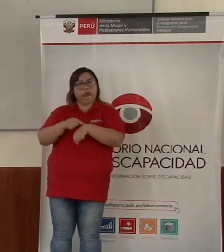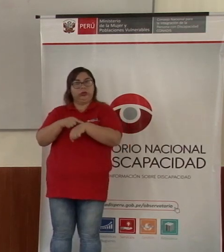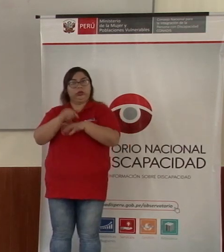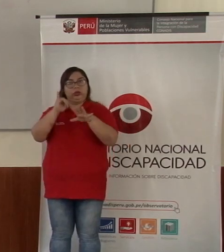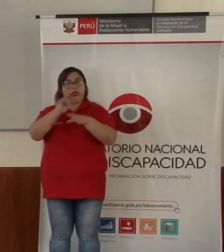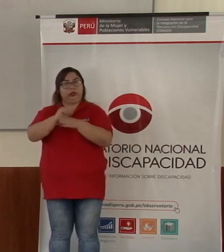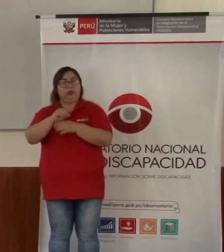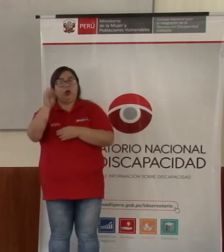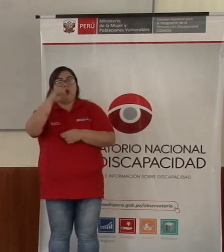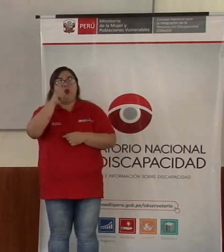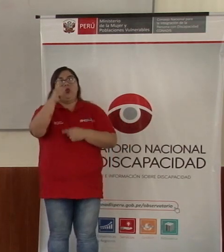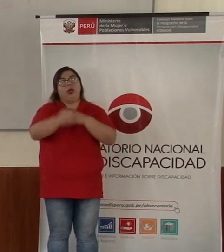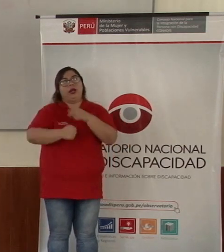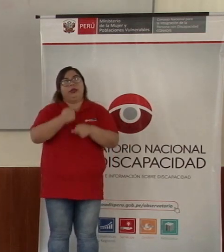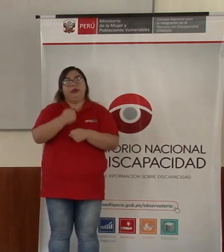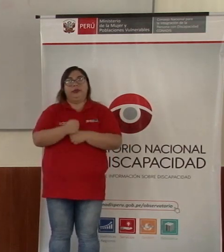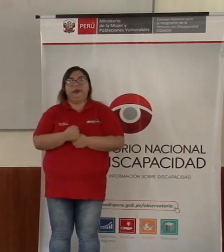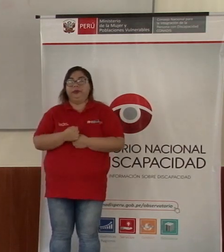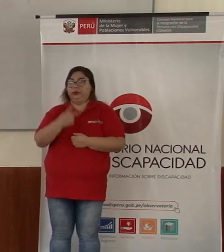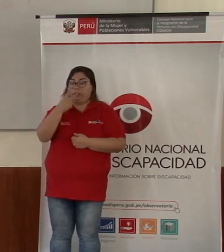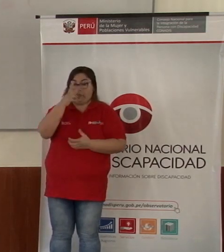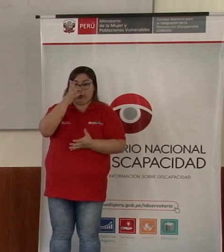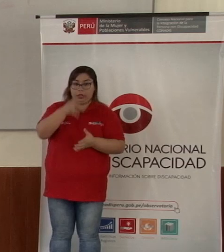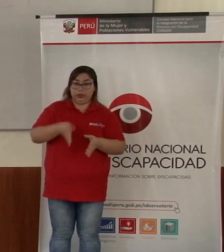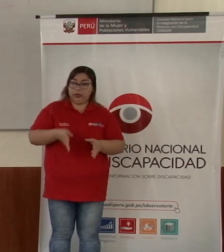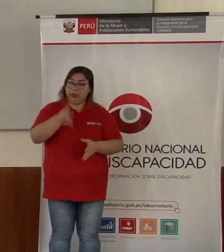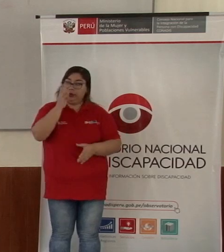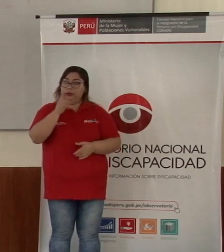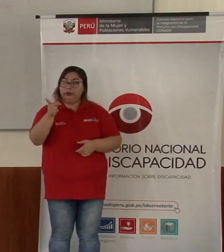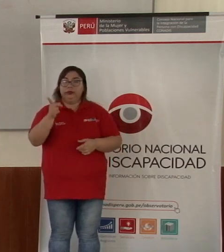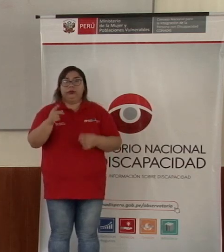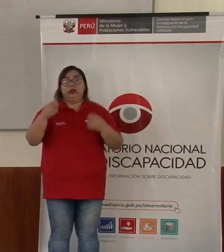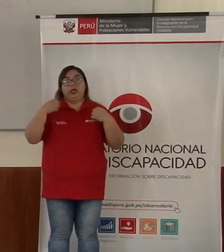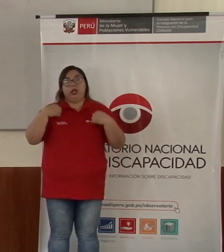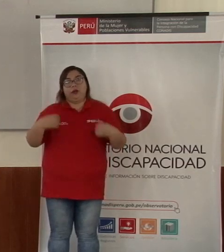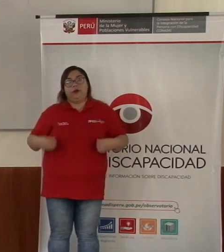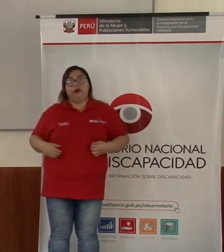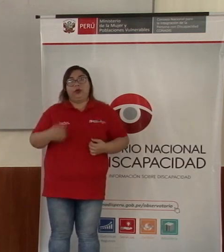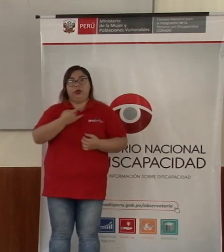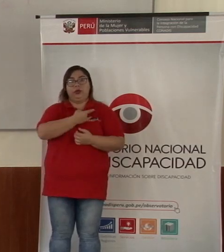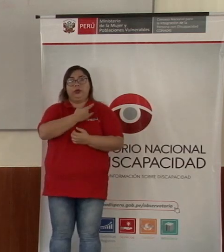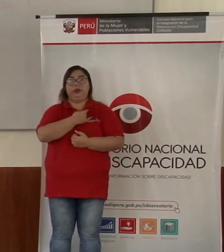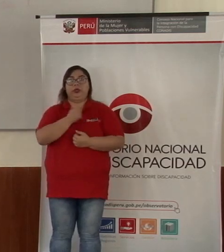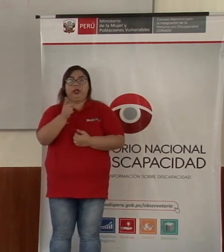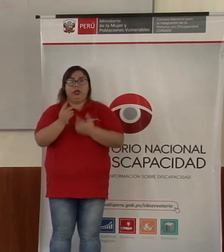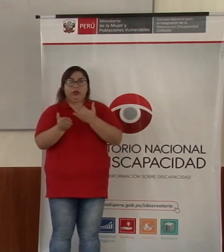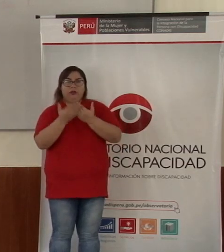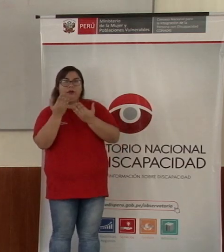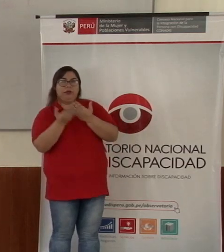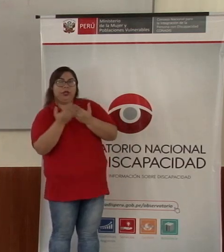año. Y eso se forma en las facultades de Derecho. No es algo